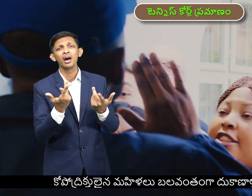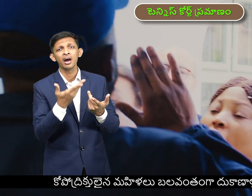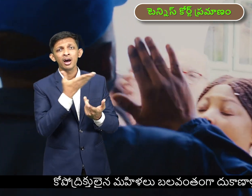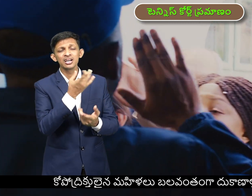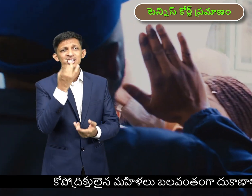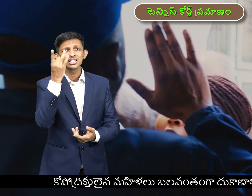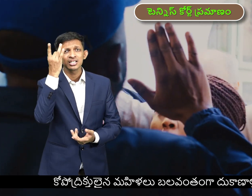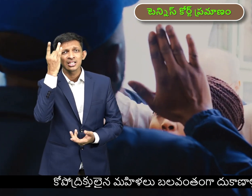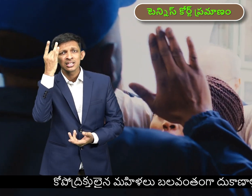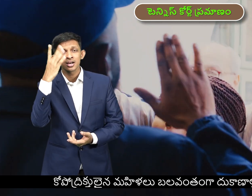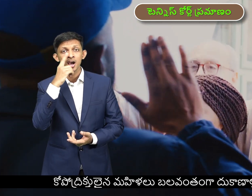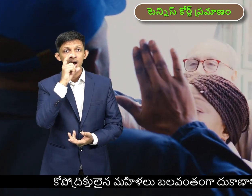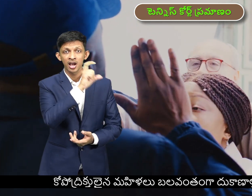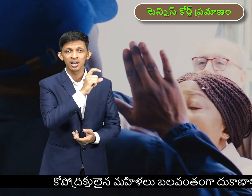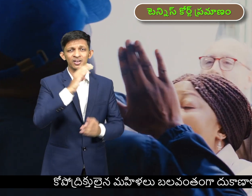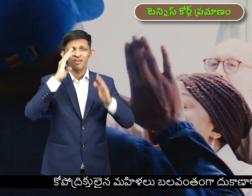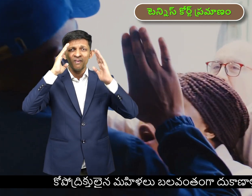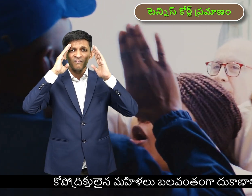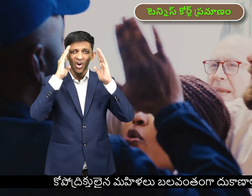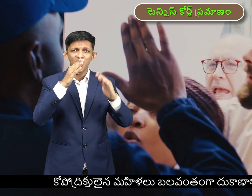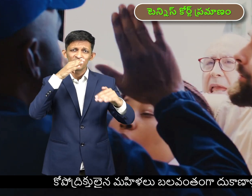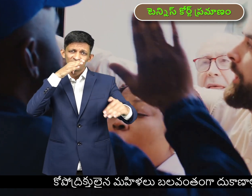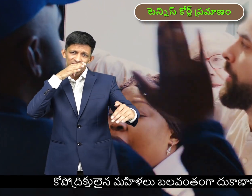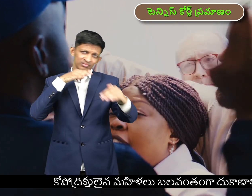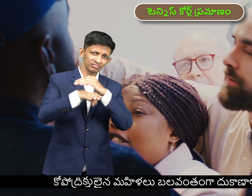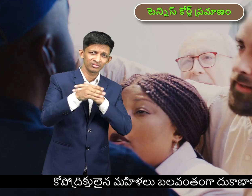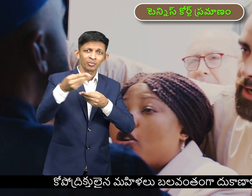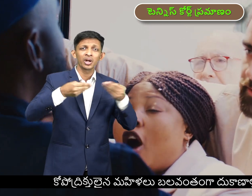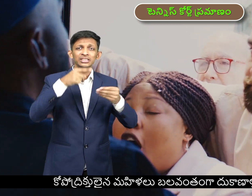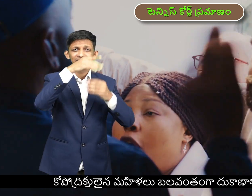కోపోద్రిక్తులైన మహిళలు బలవంతంగా దుకాణాల్లోకి ప్రవేశించారు.